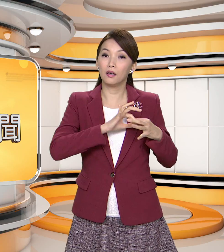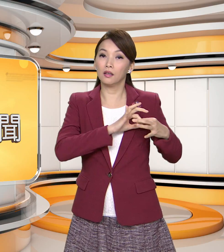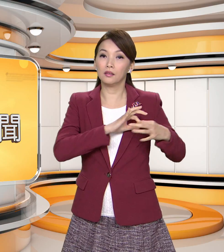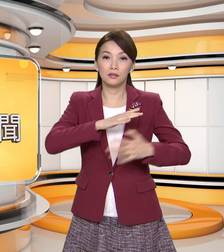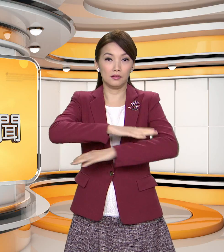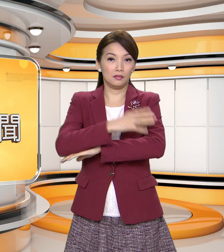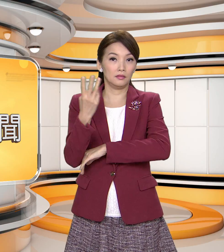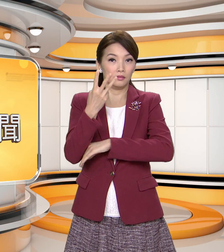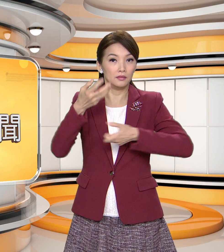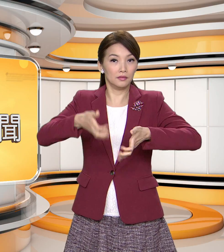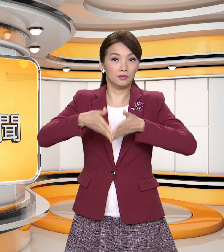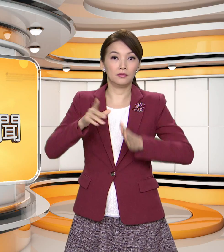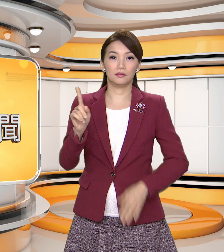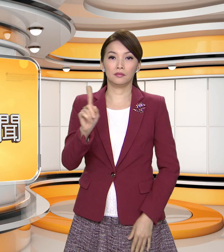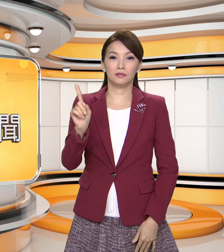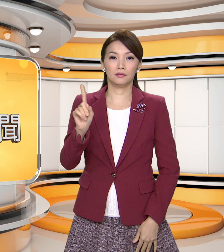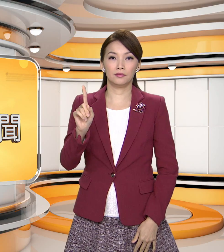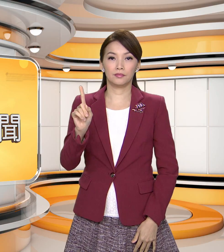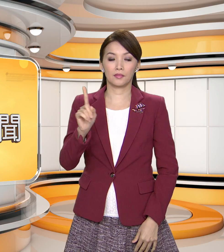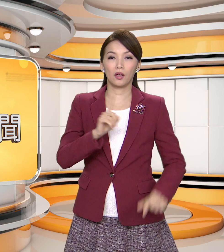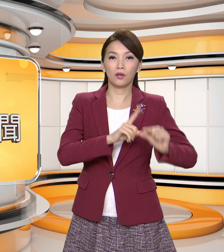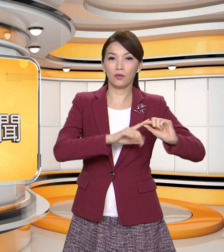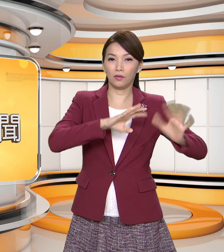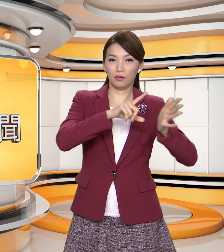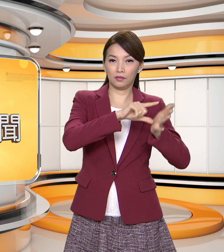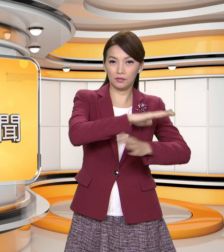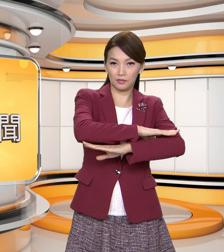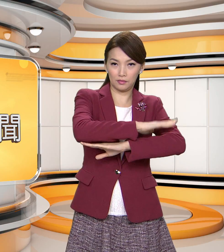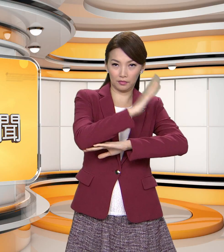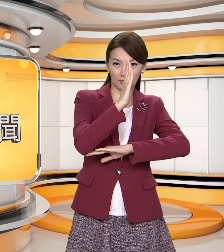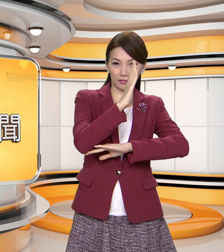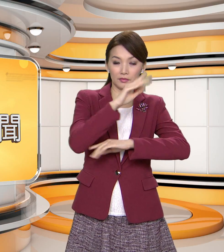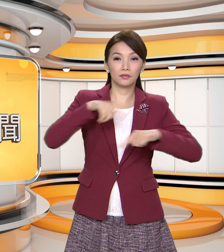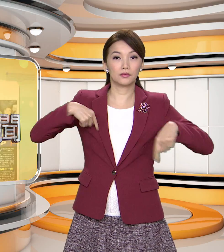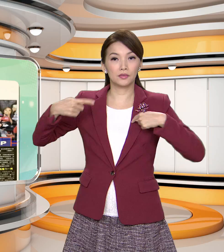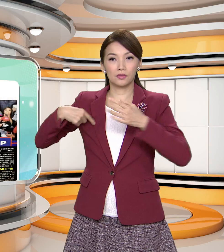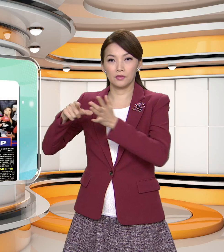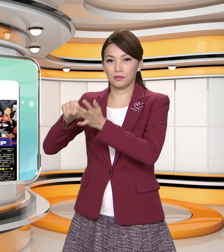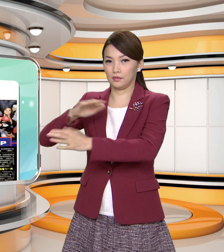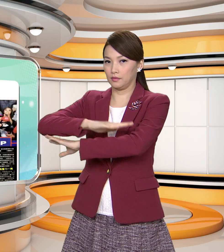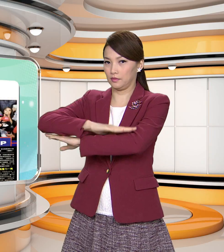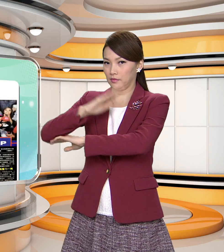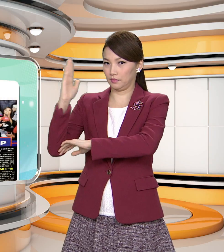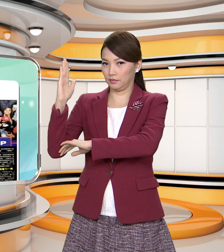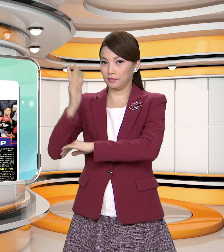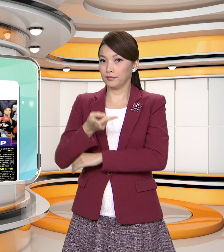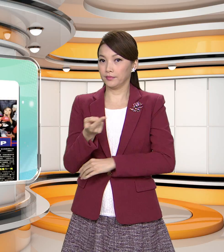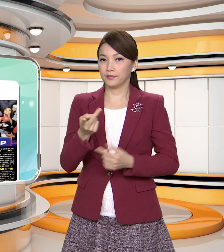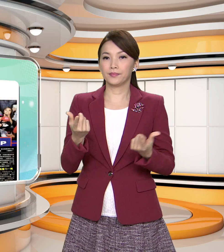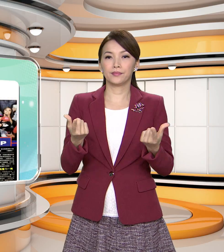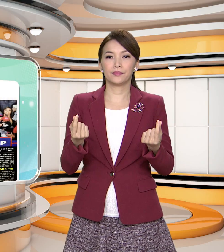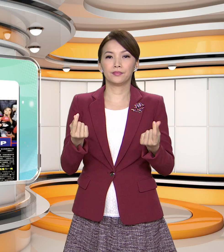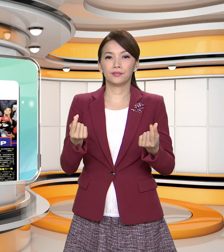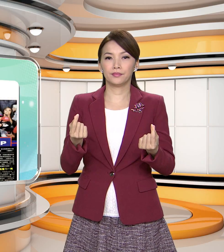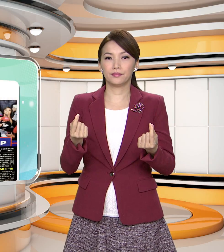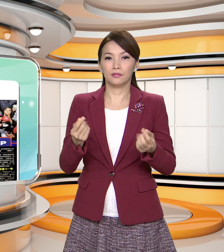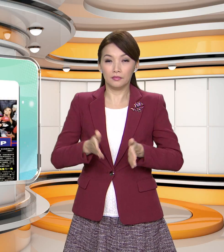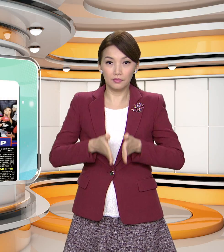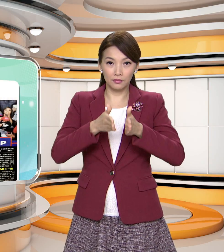来关心各大报的头条焦点。中国时报跟自由时报的头条一样，也是美